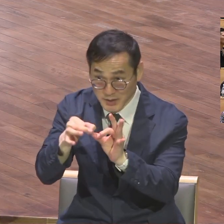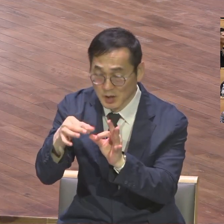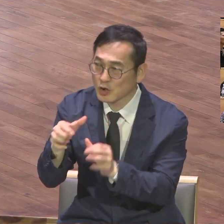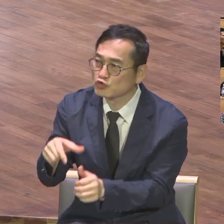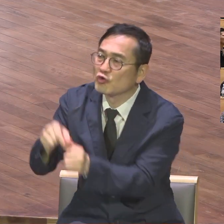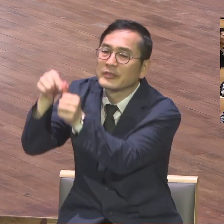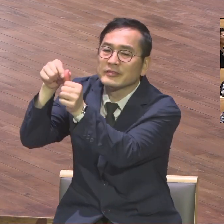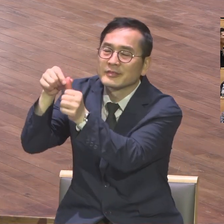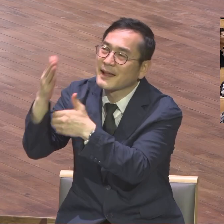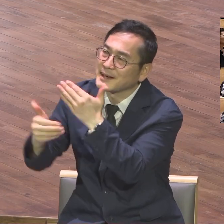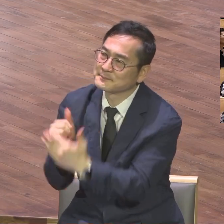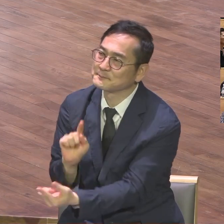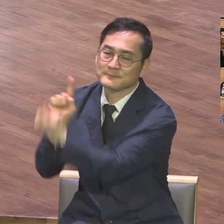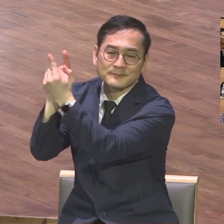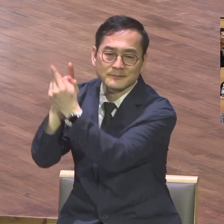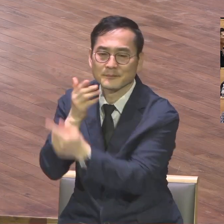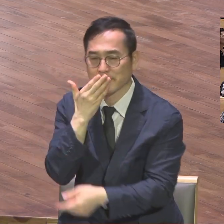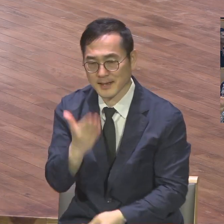아니고는 구원이 없습니다.